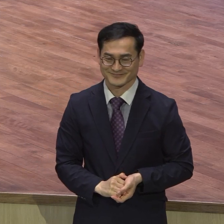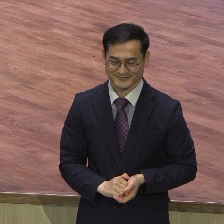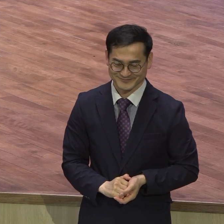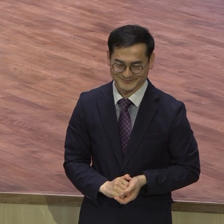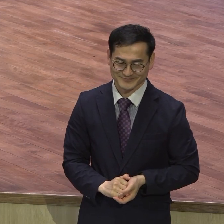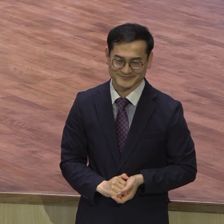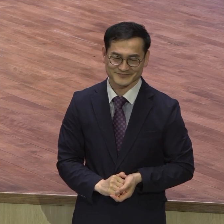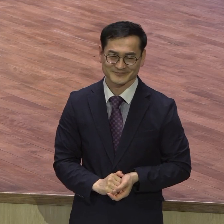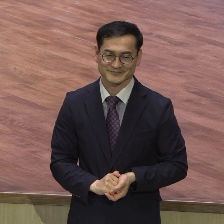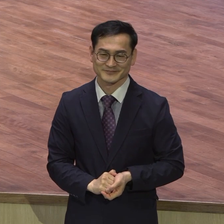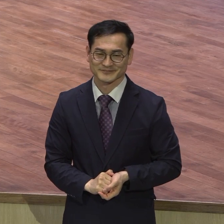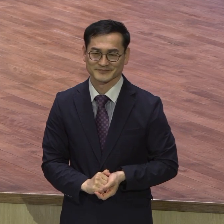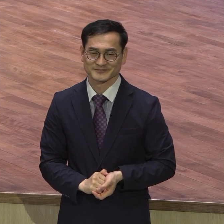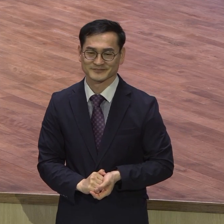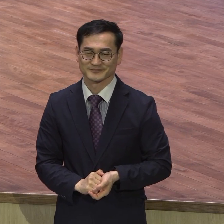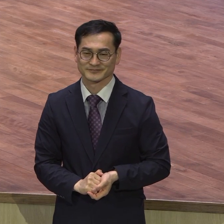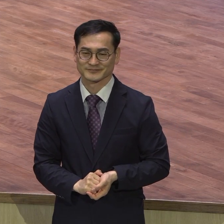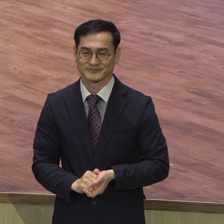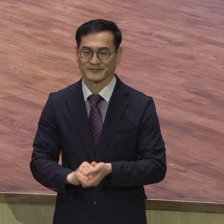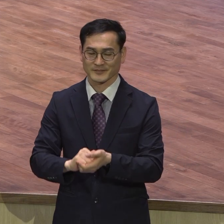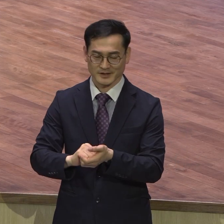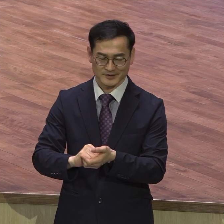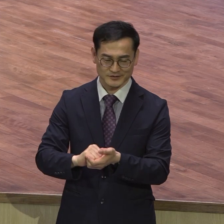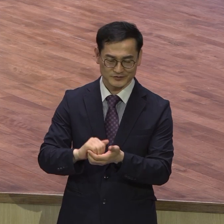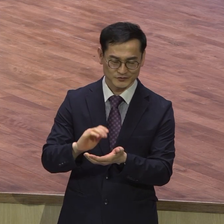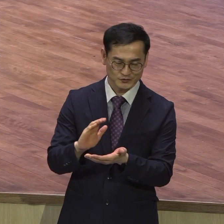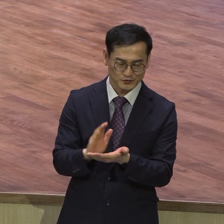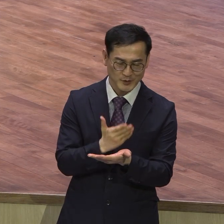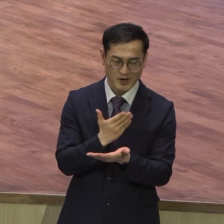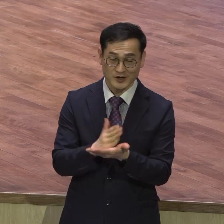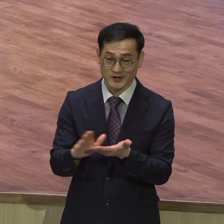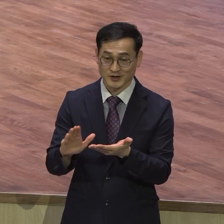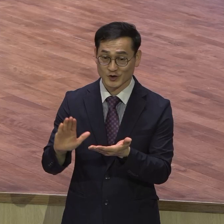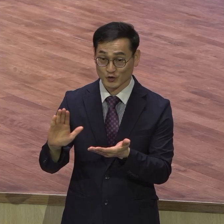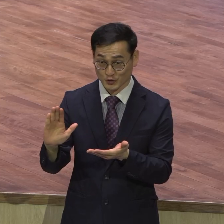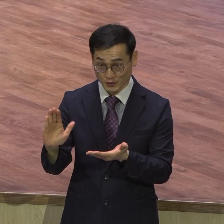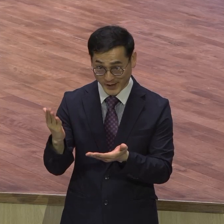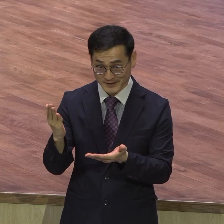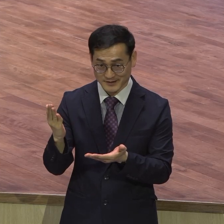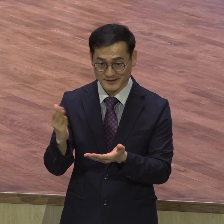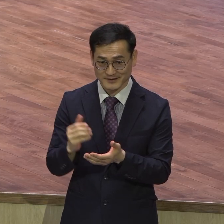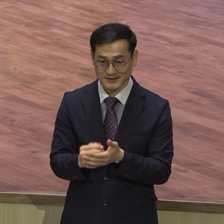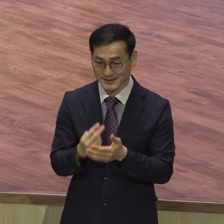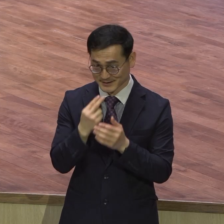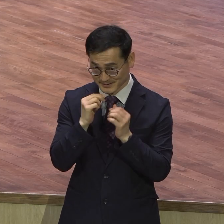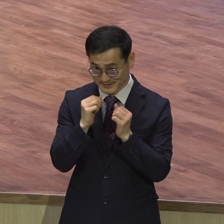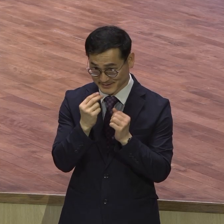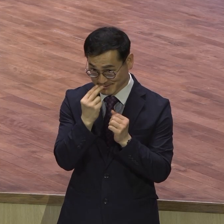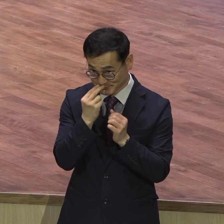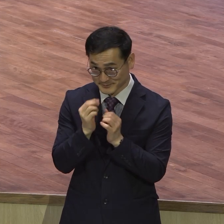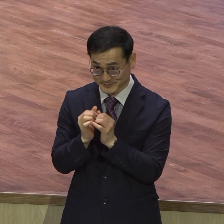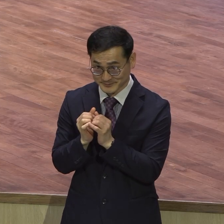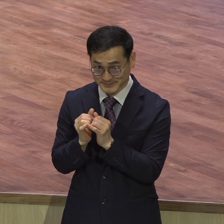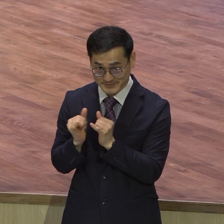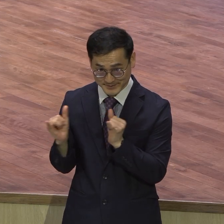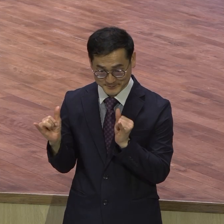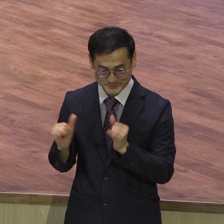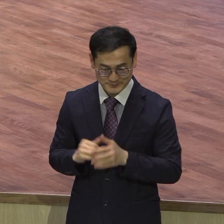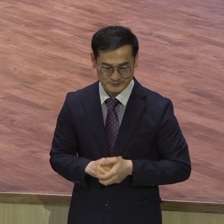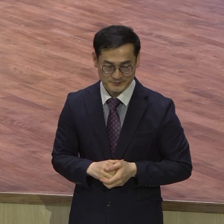말씀 가지고 구별된 존재감이란 제모로 말씀을 드립니다. 코로나19가